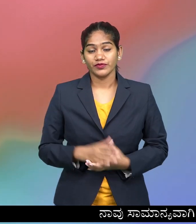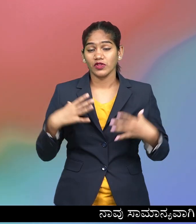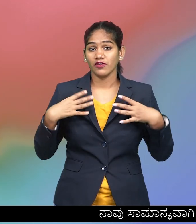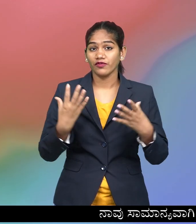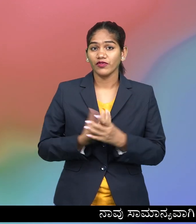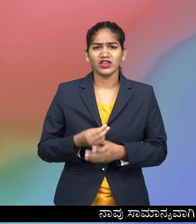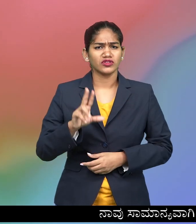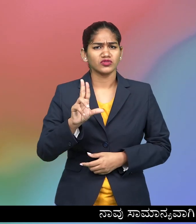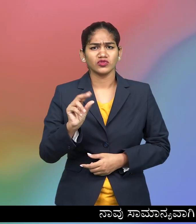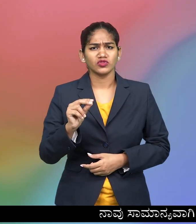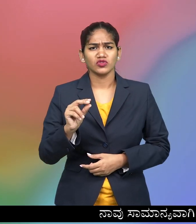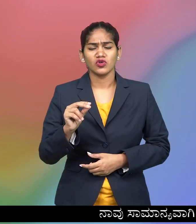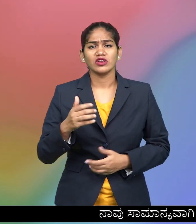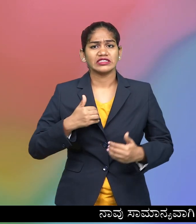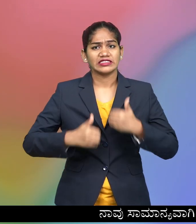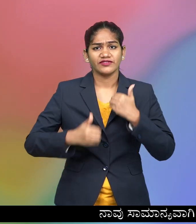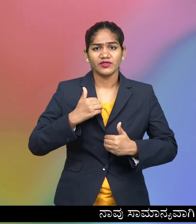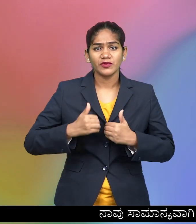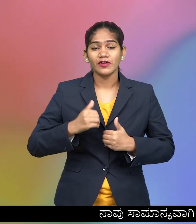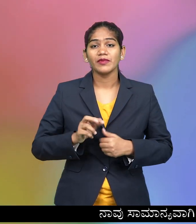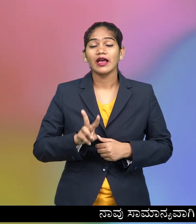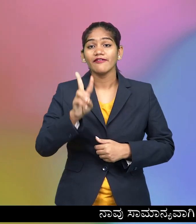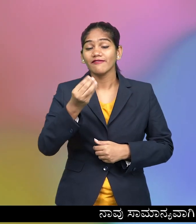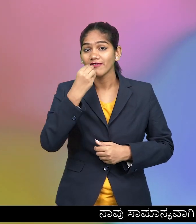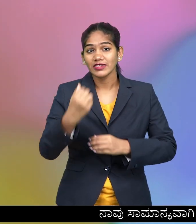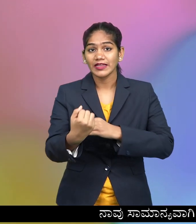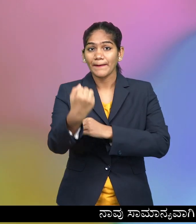ನಾವು ಸಾಮಾನ್ಯವಾಗಿ ವಿಟಮಿನ್ ಕೊರತೆಯಿಂದ ಬಳಲುತ್ತಿಲ್ಲ.